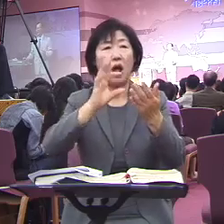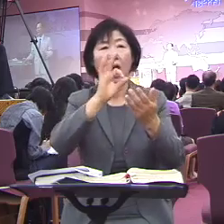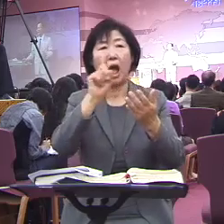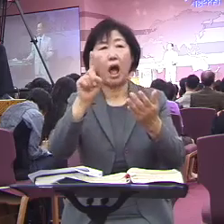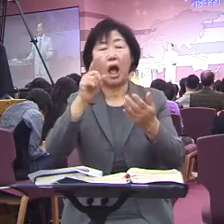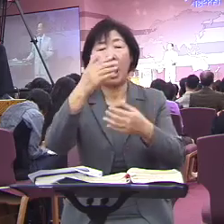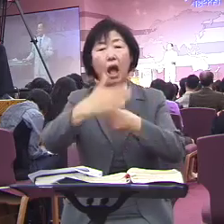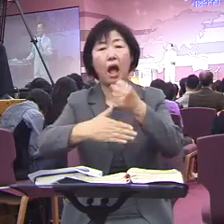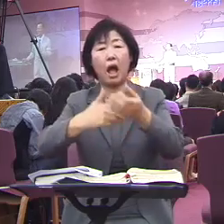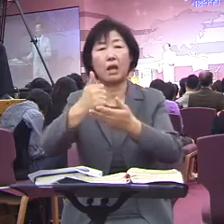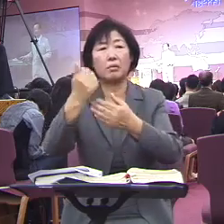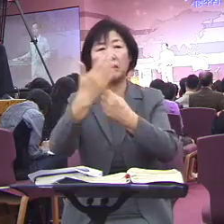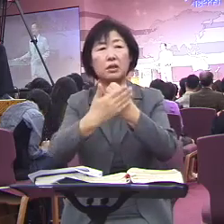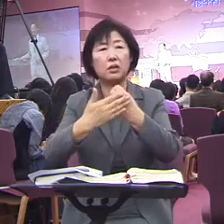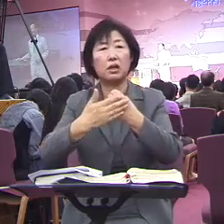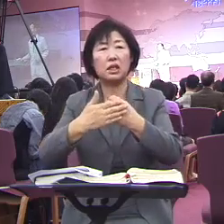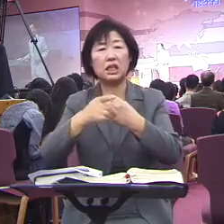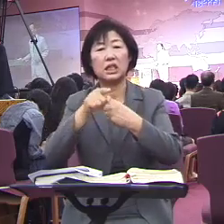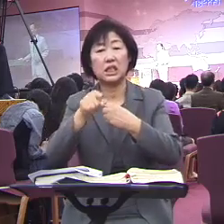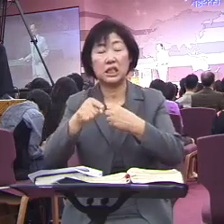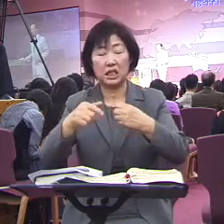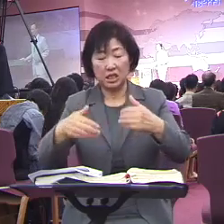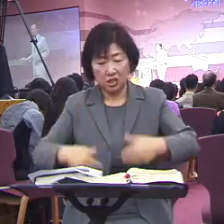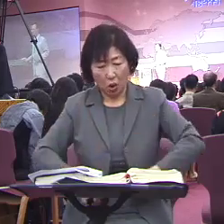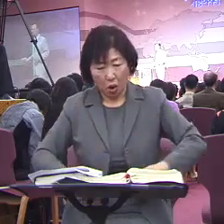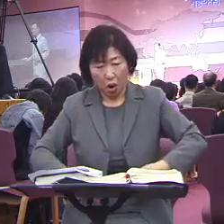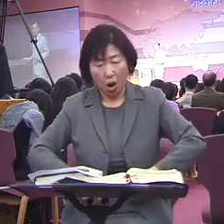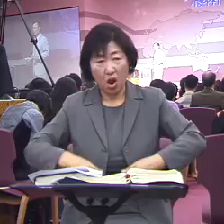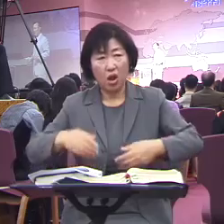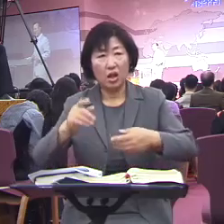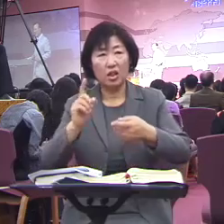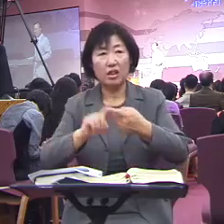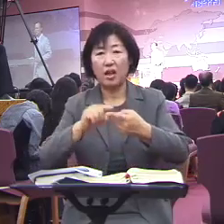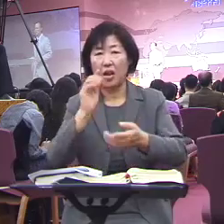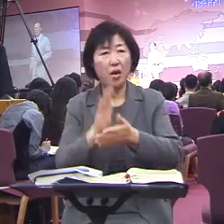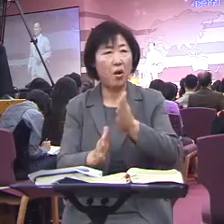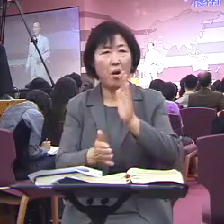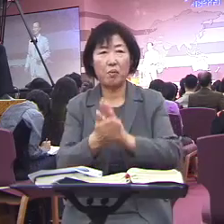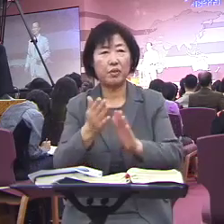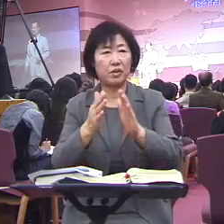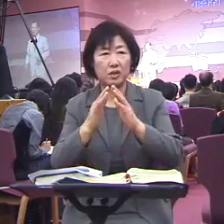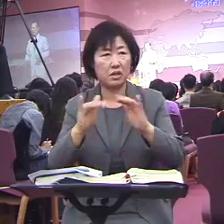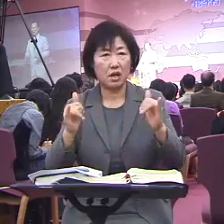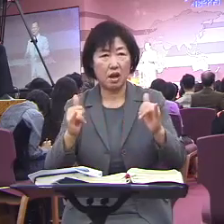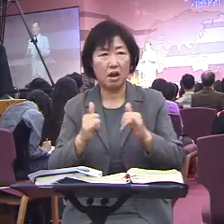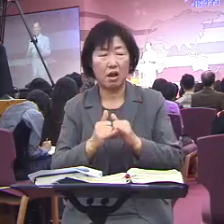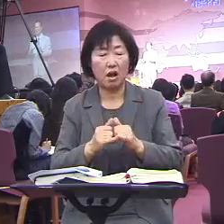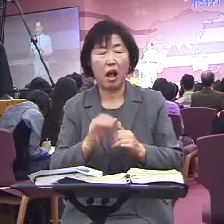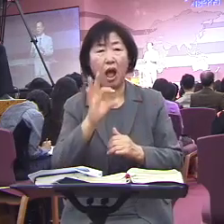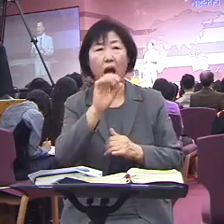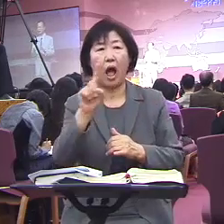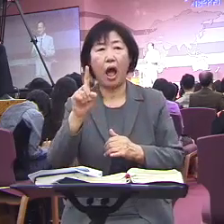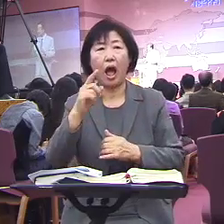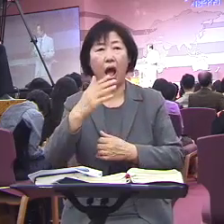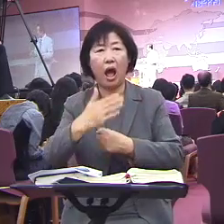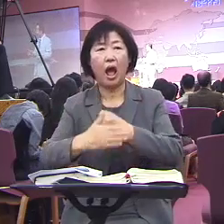하나님의 은혜로 있을 데 없는 자. 좀 파격한 표현 같죠. 그렇죠? 아 하나님의 은혜로 있을